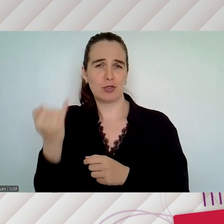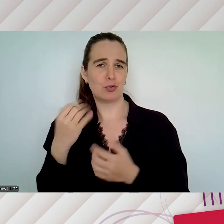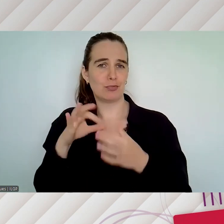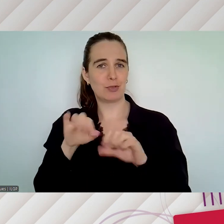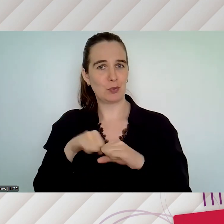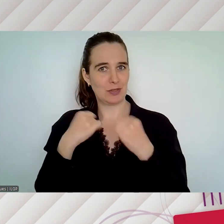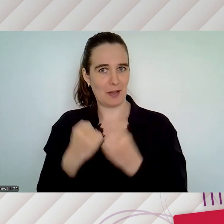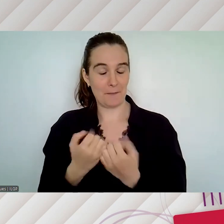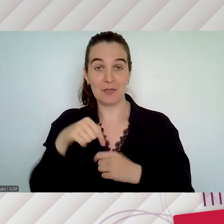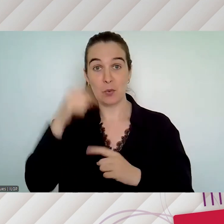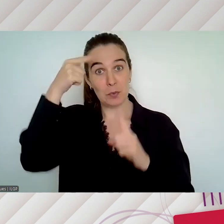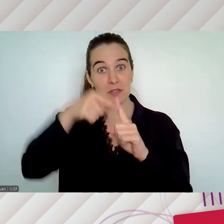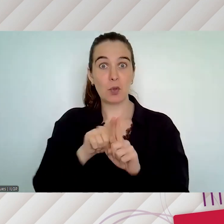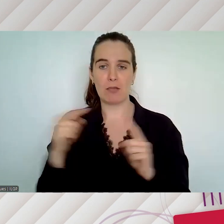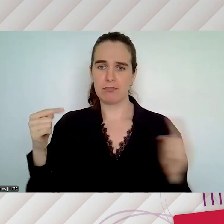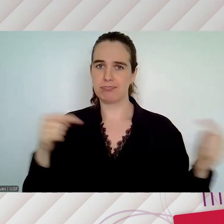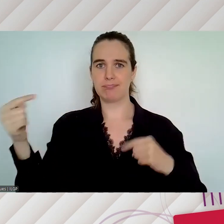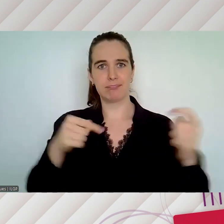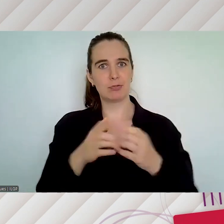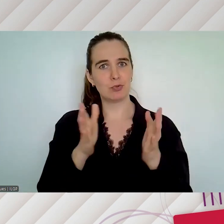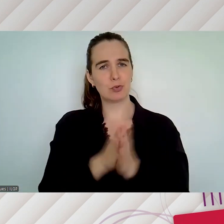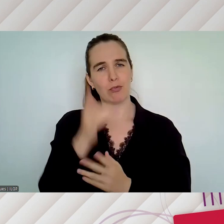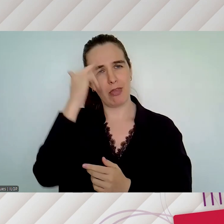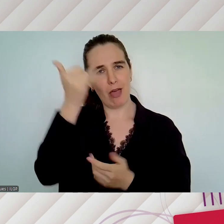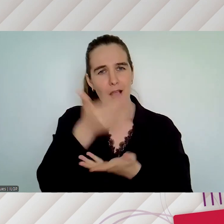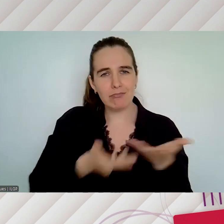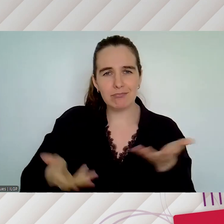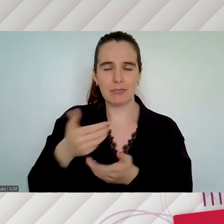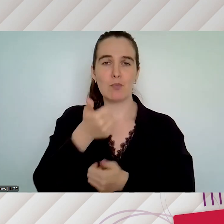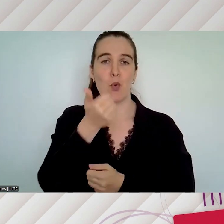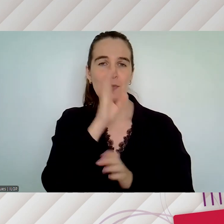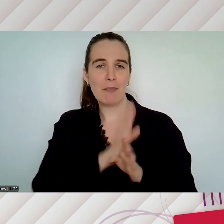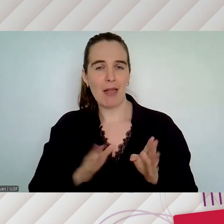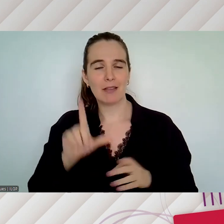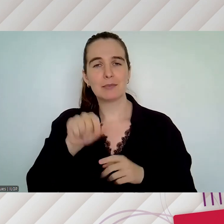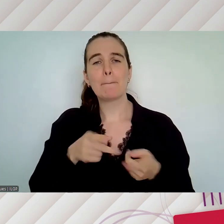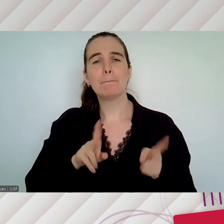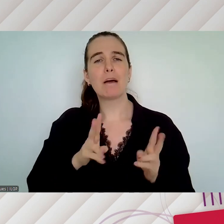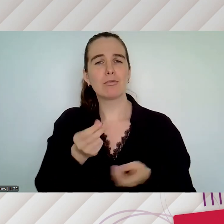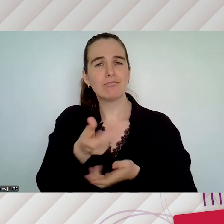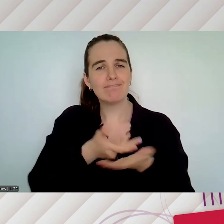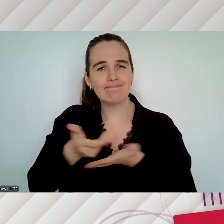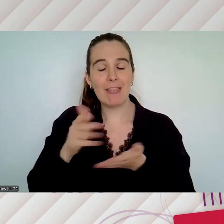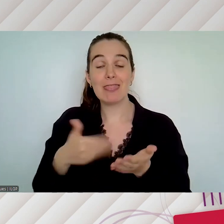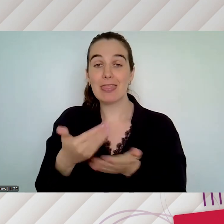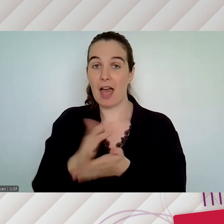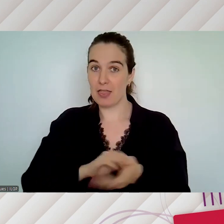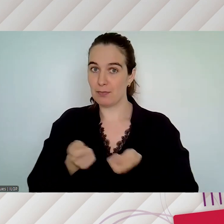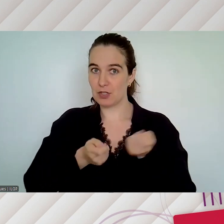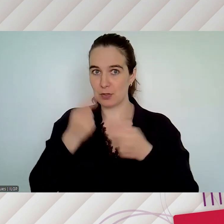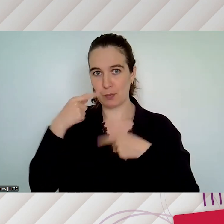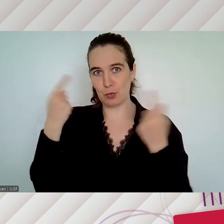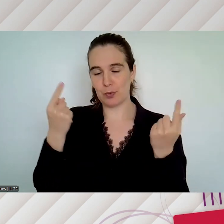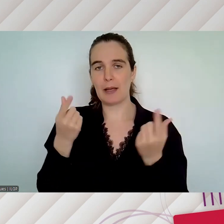de encontro para ideias, boas práticas, metodologias participativas, promovendo uma administração pública mais próxima e centrada